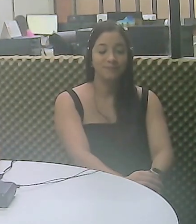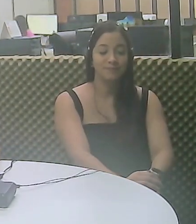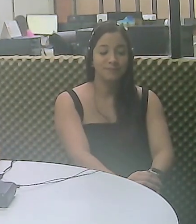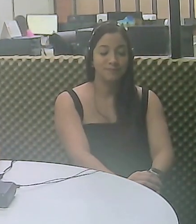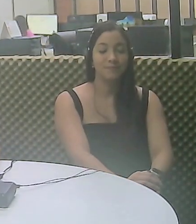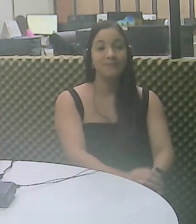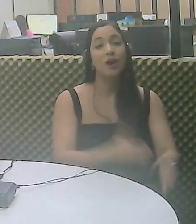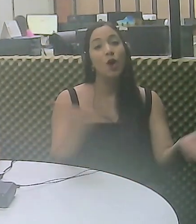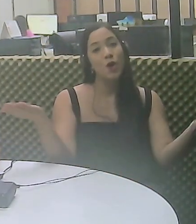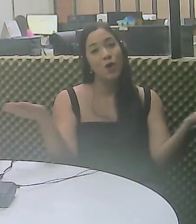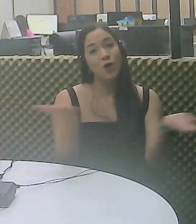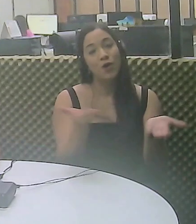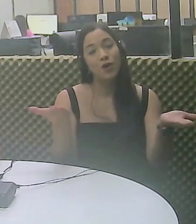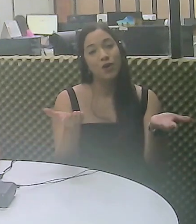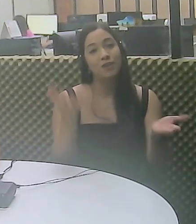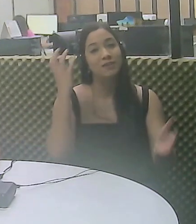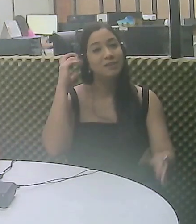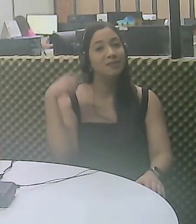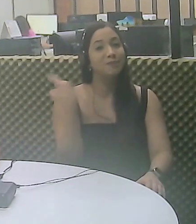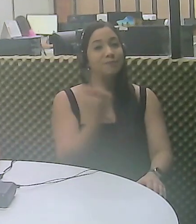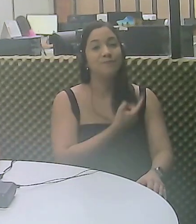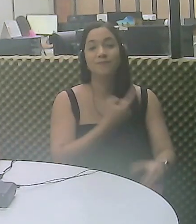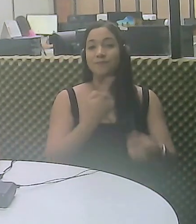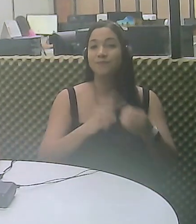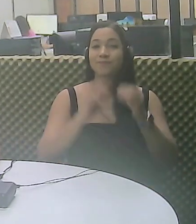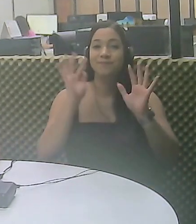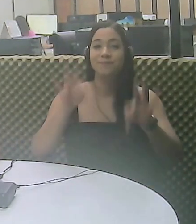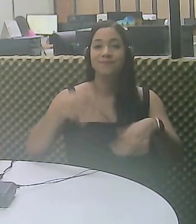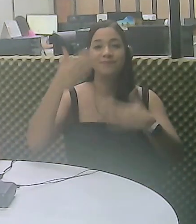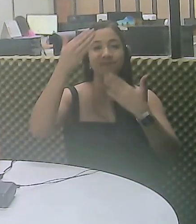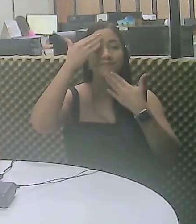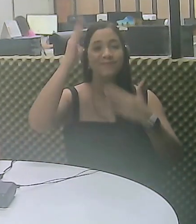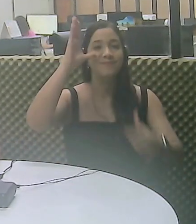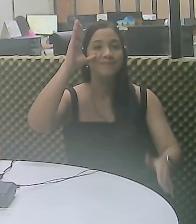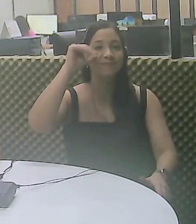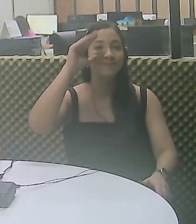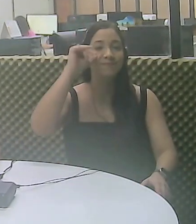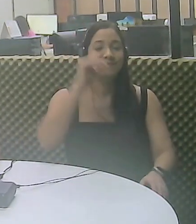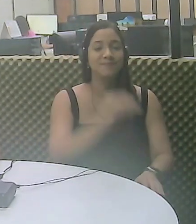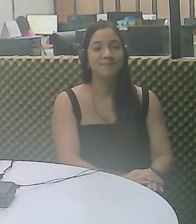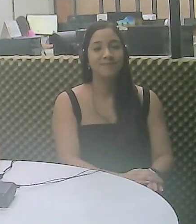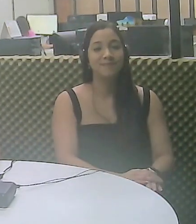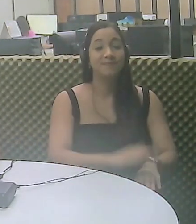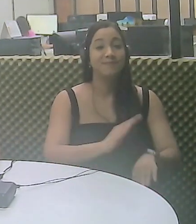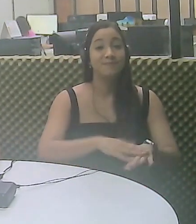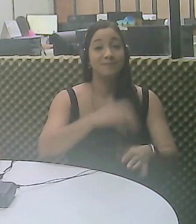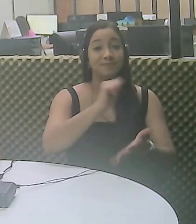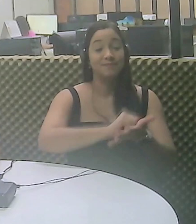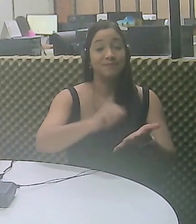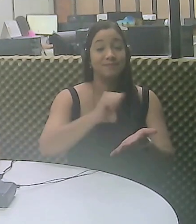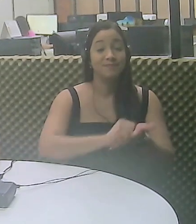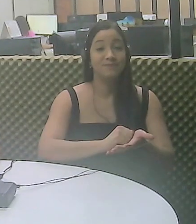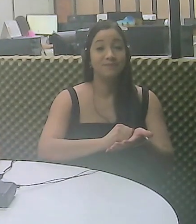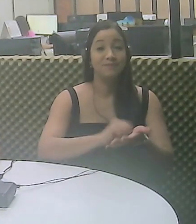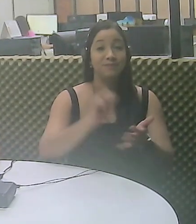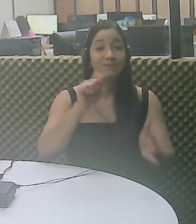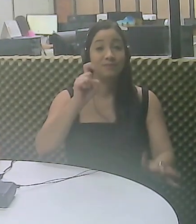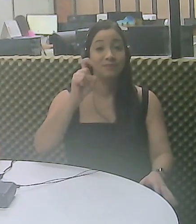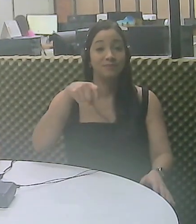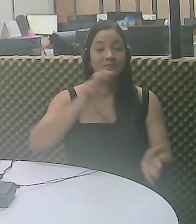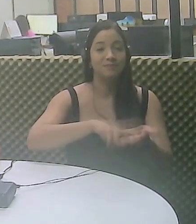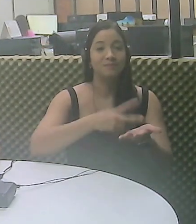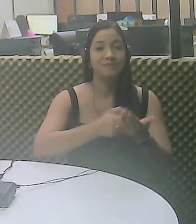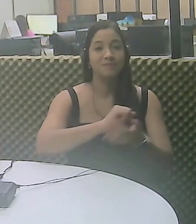notícias. A edição de hoje da Rádio Nossa Cidade fica por aqui. Obrigada pela sua audiência. Edição de Alex